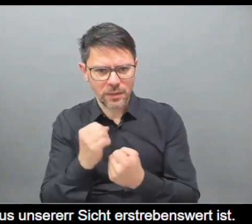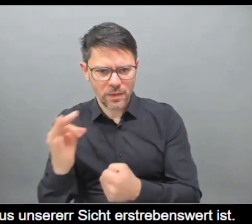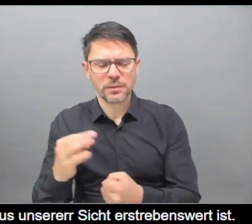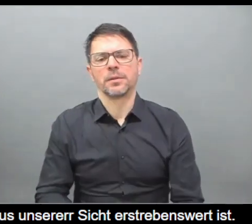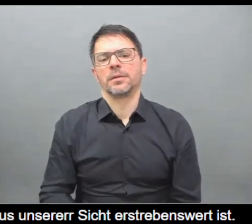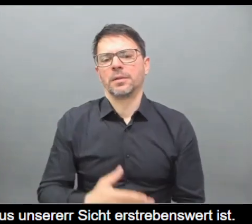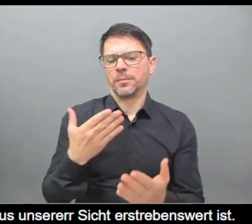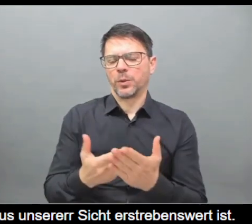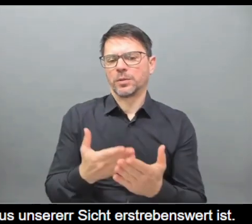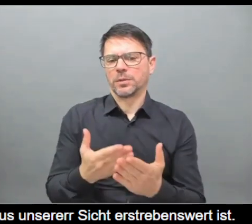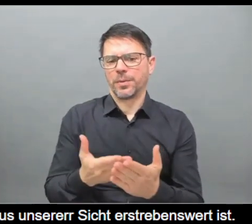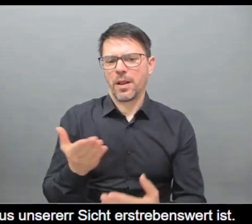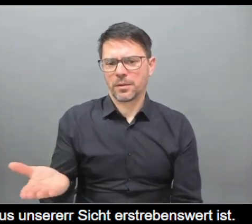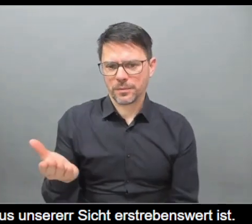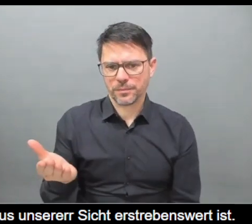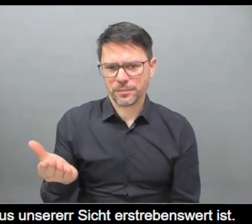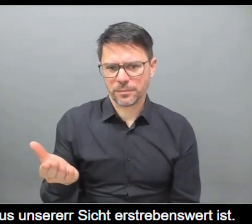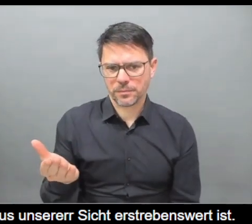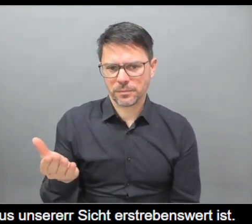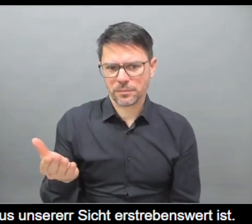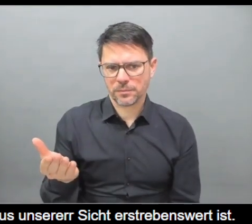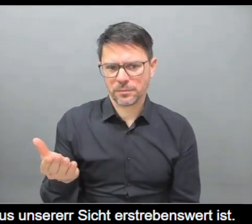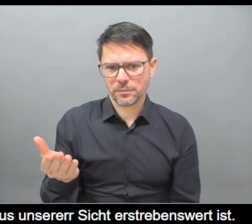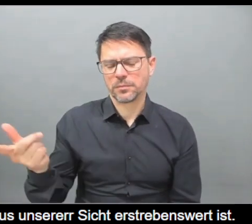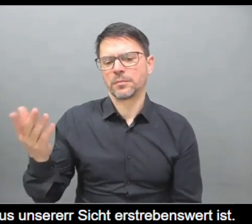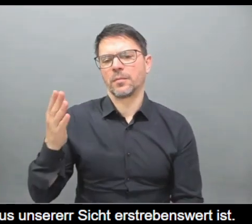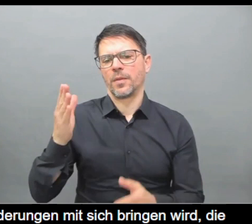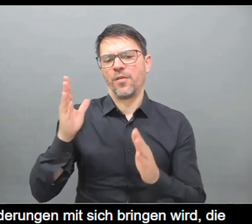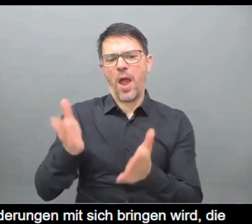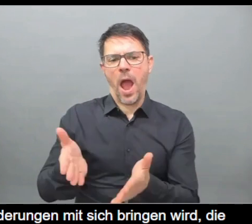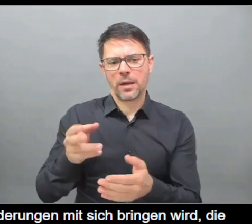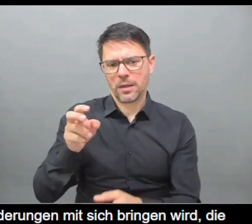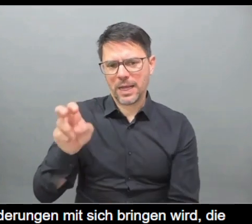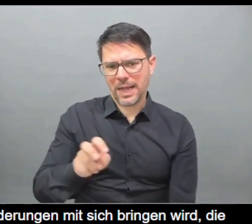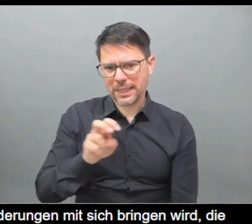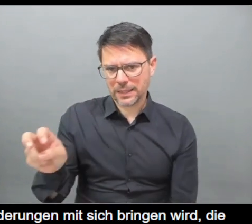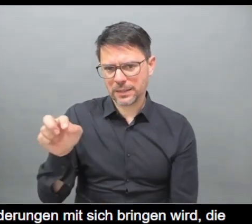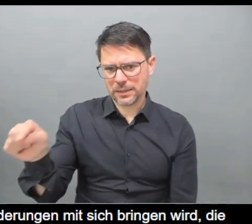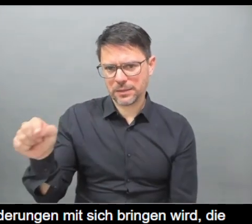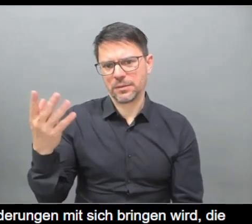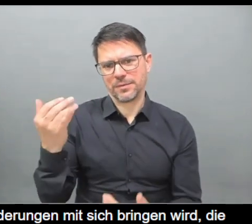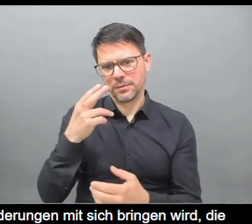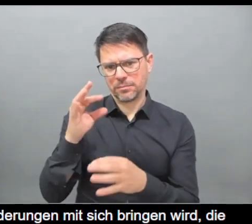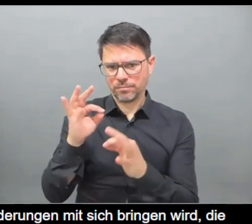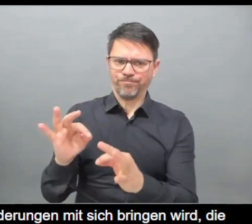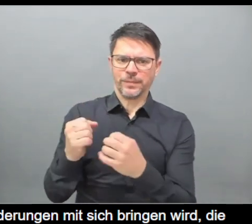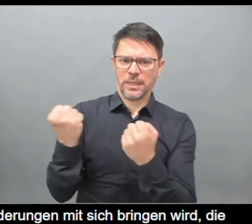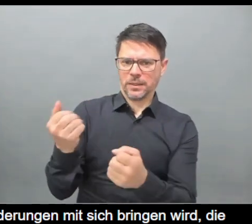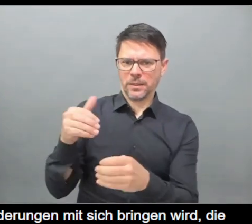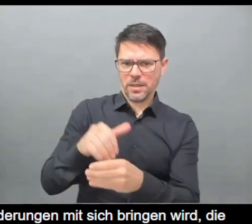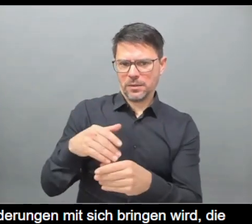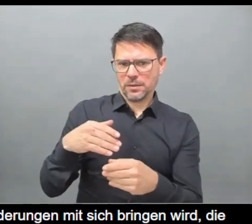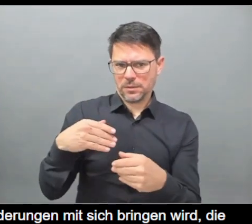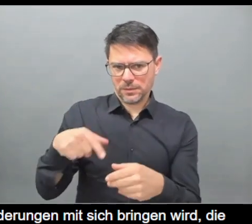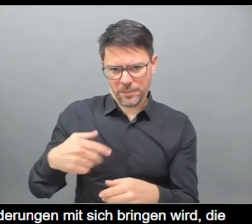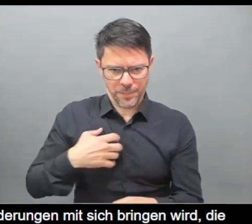einen ganz wichtigen Beitrag leisten und die in ihren Bedürfnissen in diesem Konzept überhaupt nicht richtig abgebildet werden. Ein